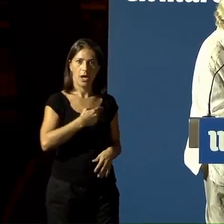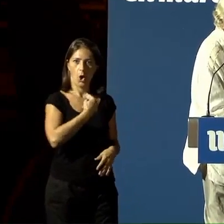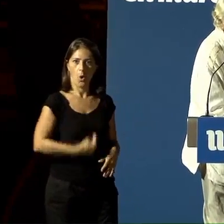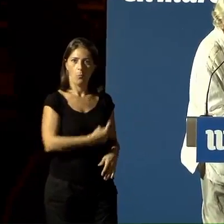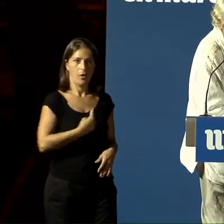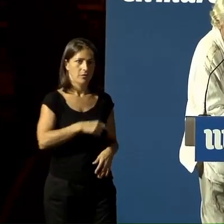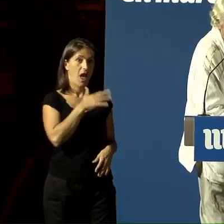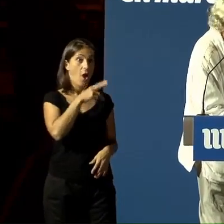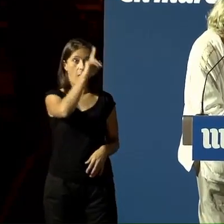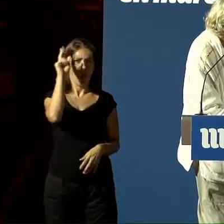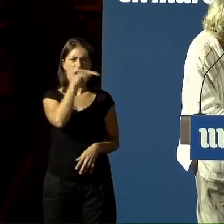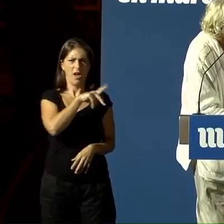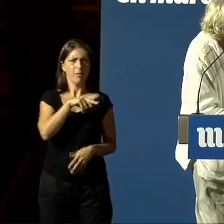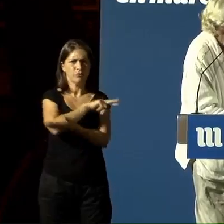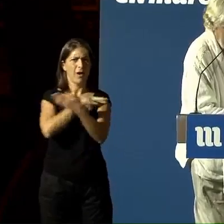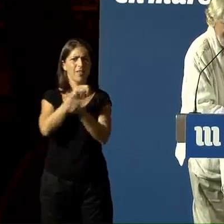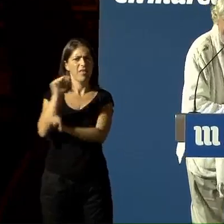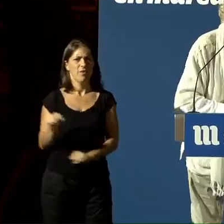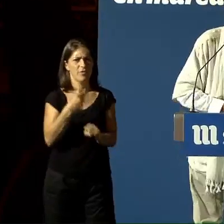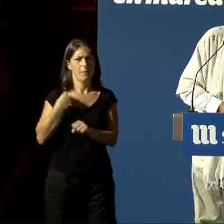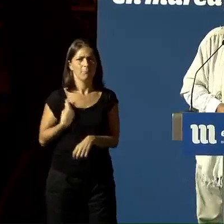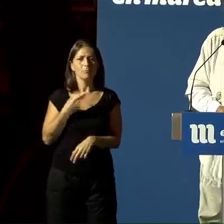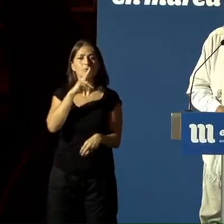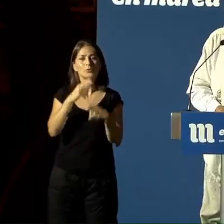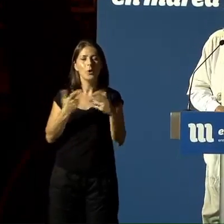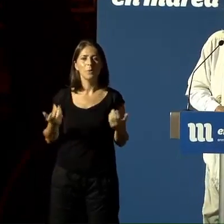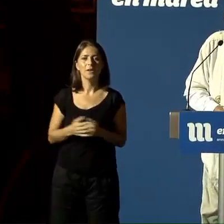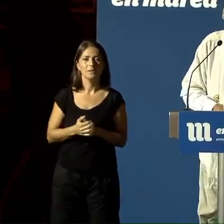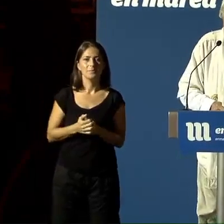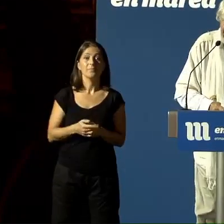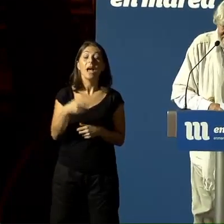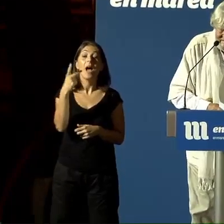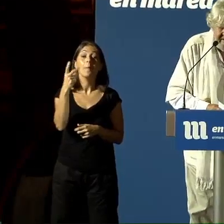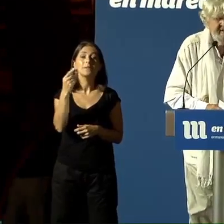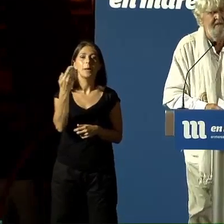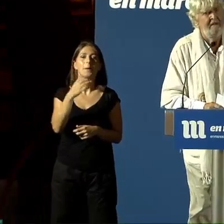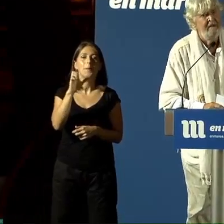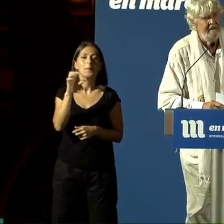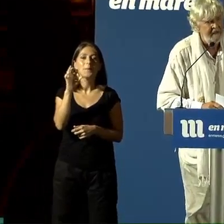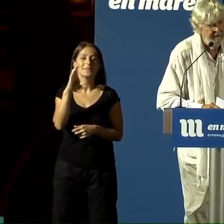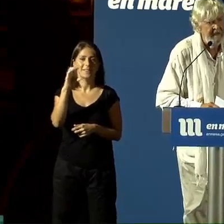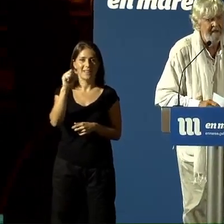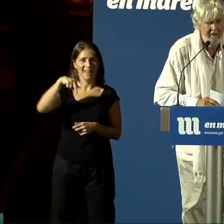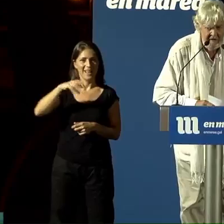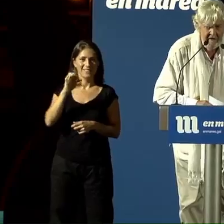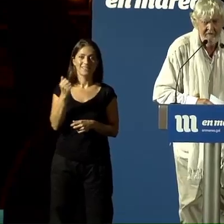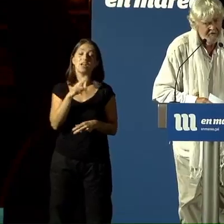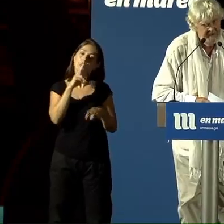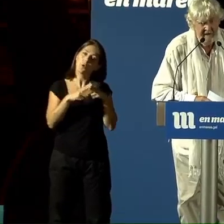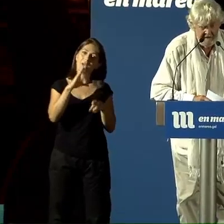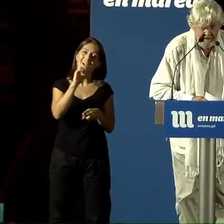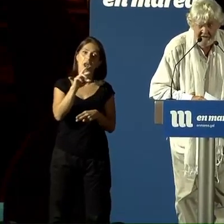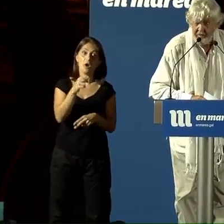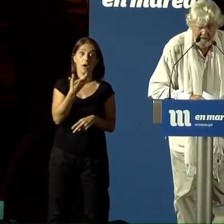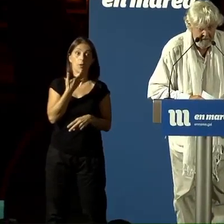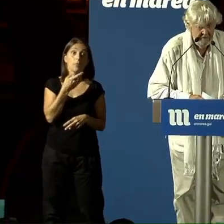Madrid, defende Galicia tamén en Madrid. Chámase, apelídase Vescansa, de nome Carolina. Non sei